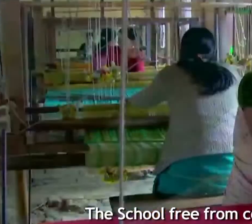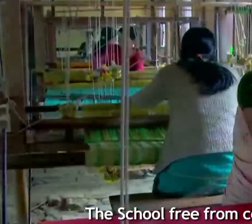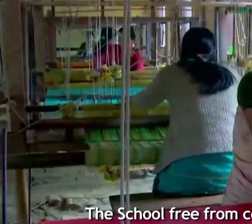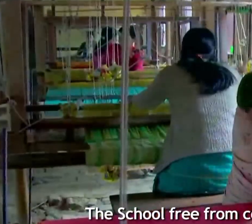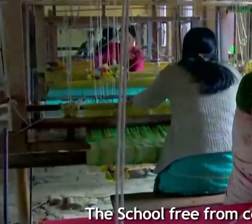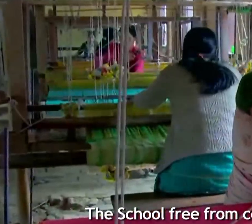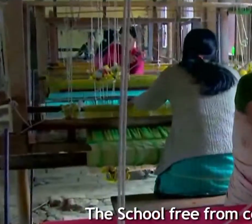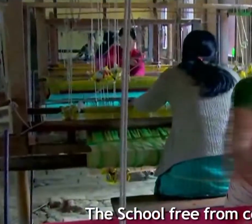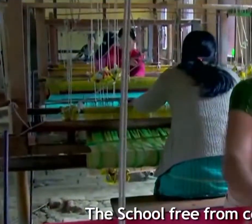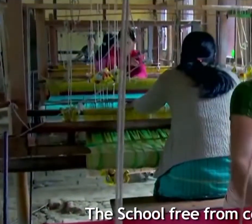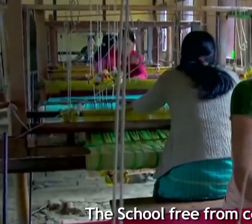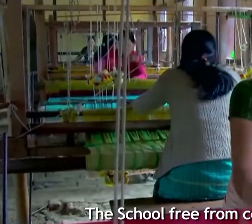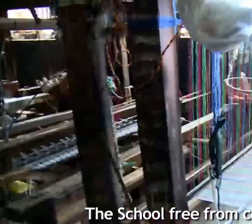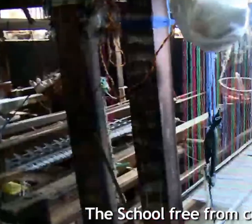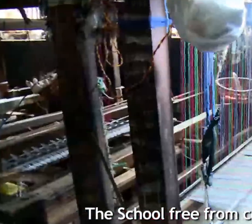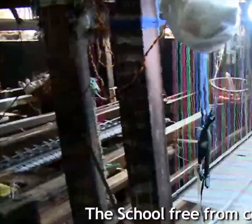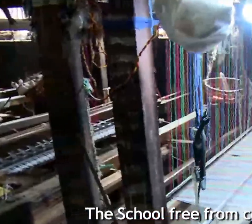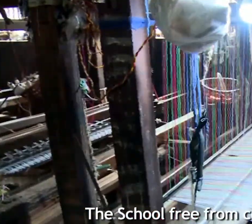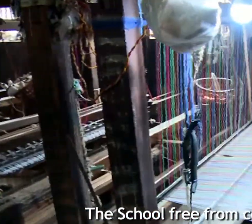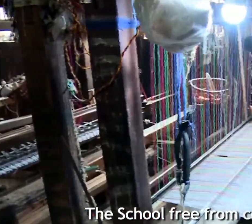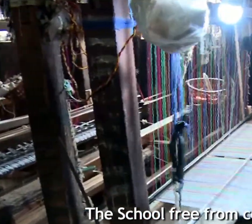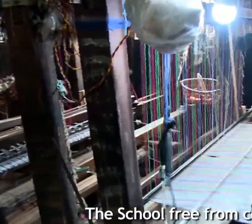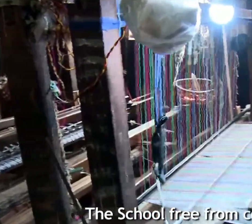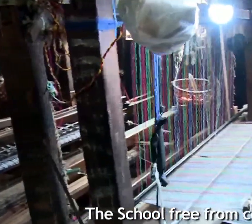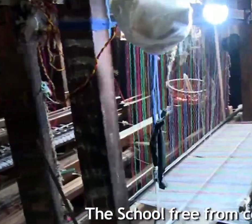धन साधन समय की सीमा से